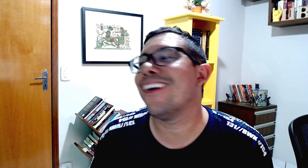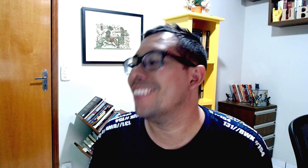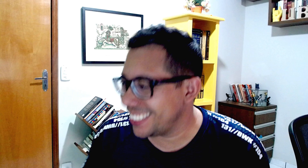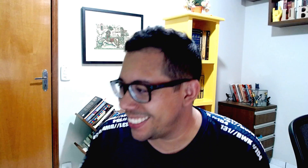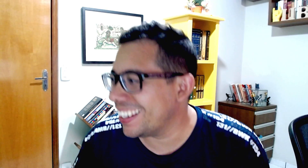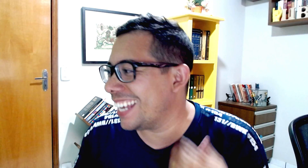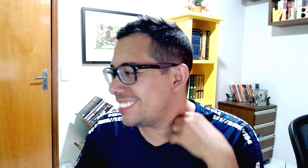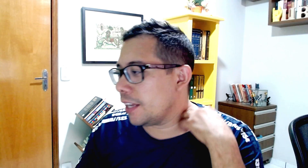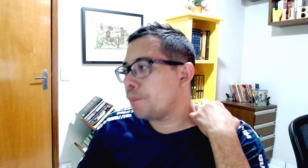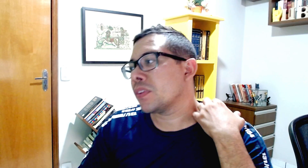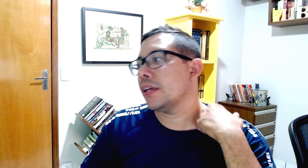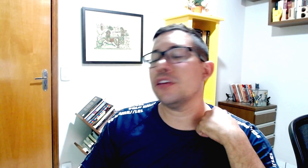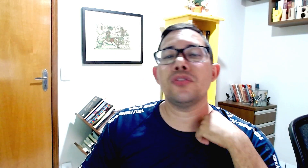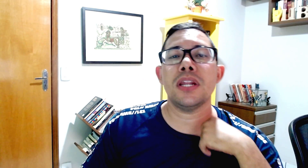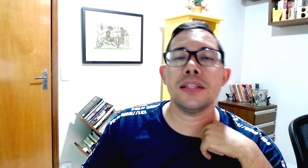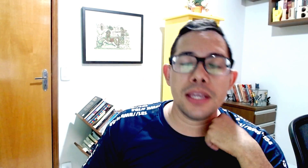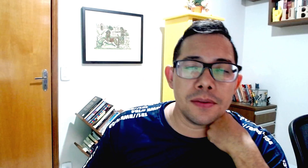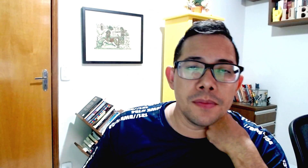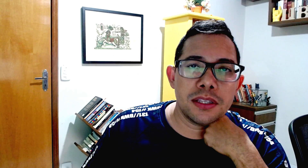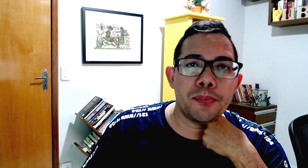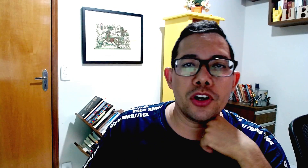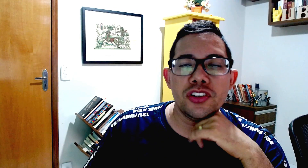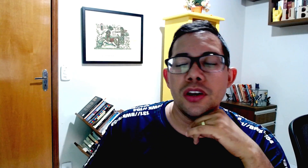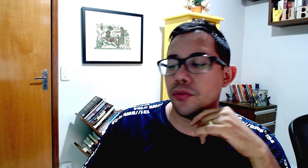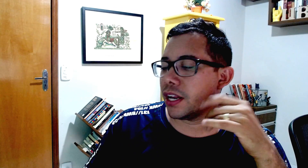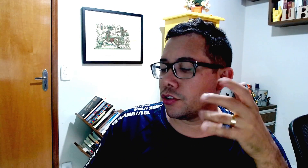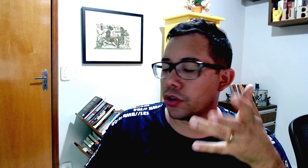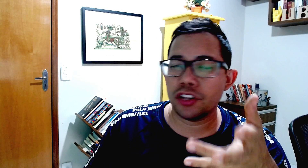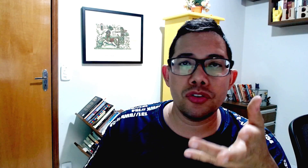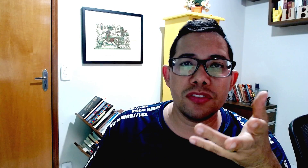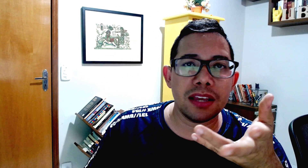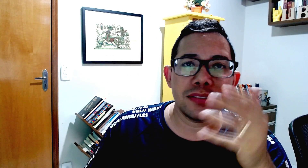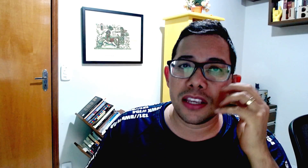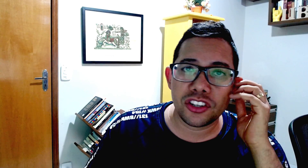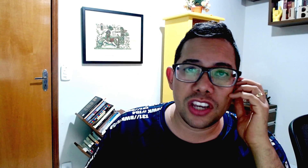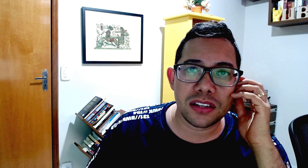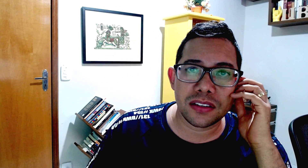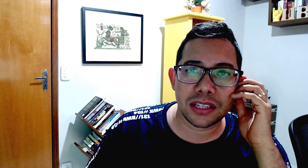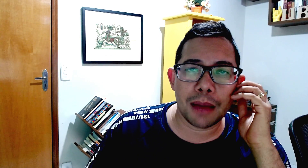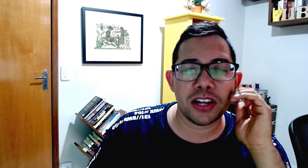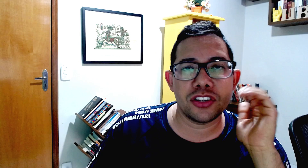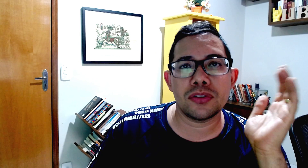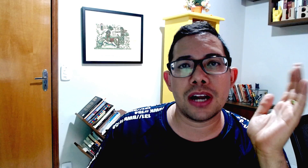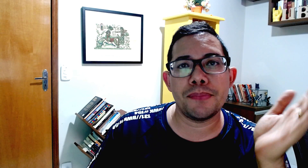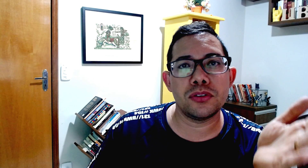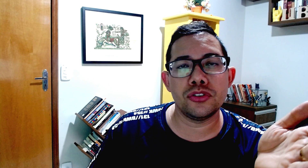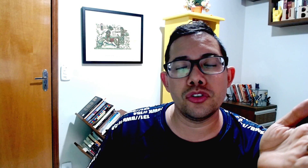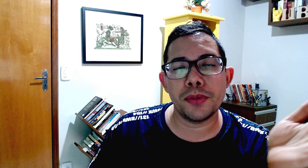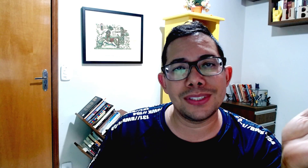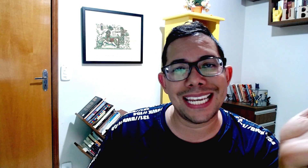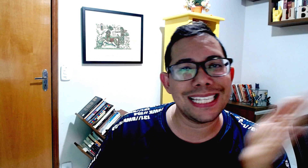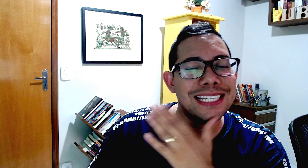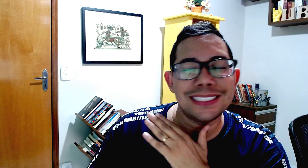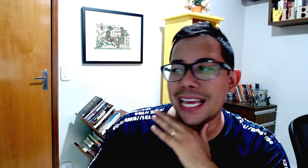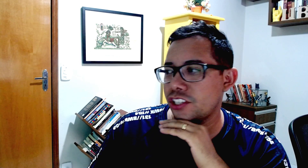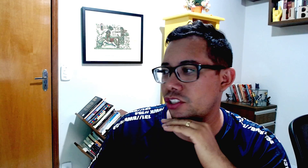Jacó, muito bem, isso aí. E a história dele, você pode ver a história de José, está em Gênesis a partir do capítulo de número 37, tá